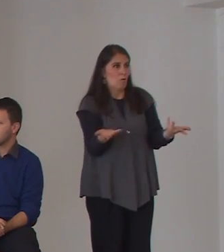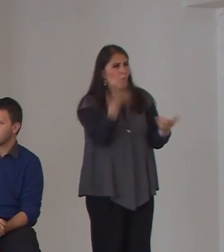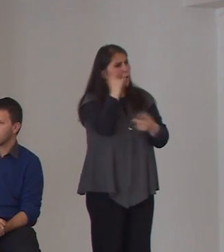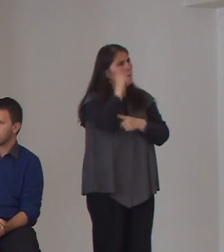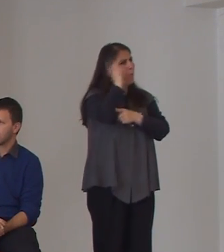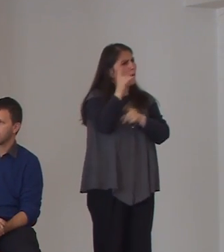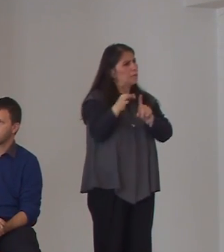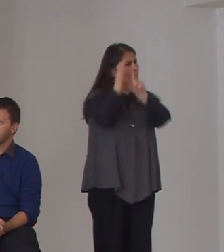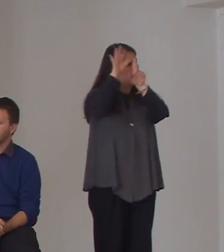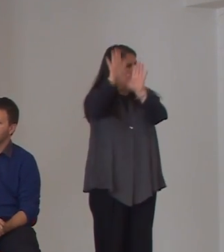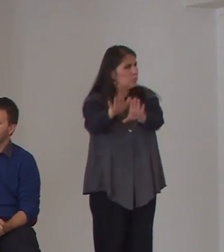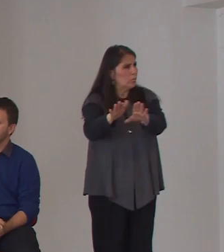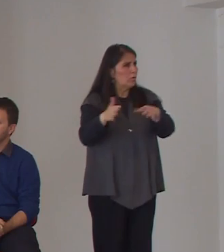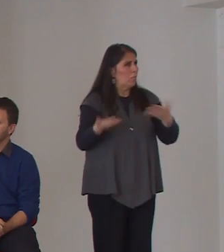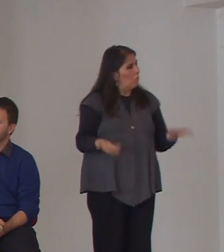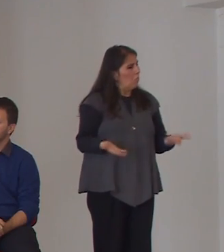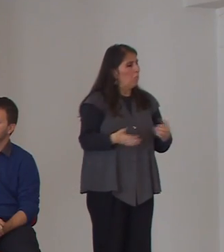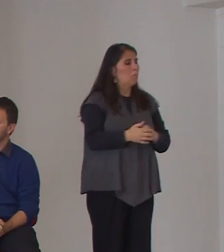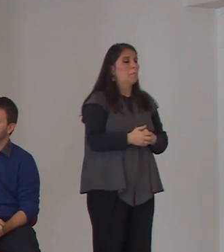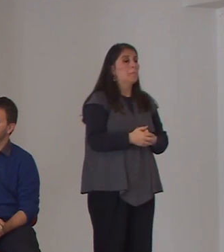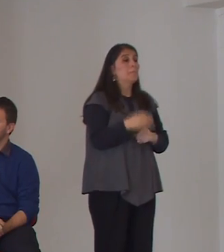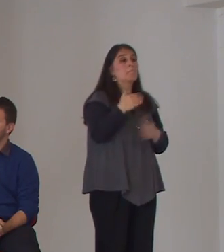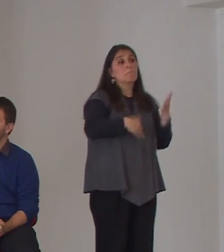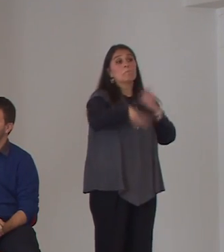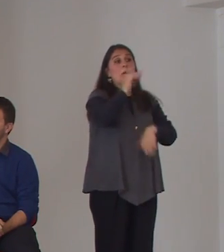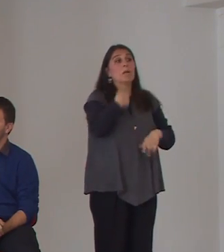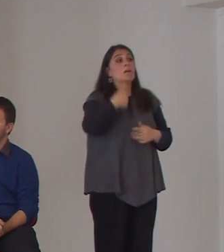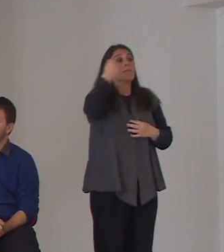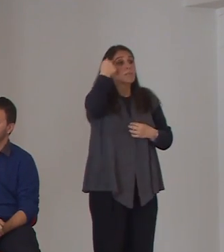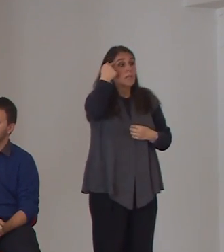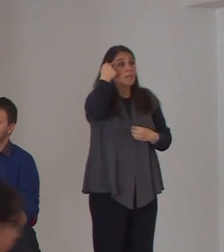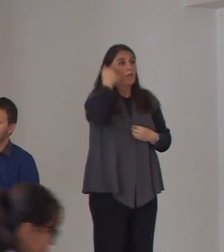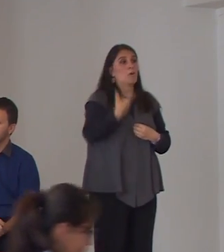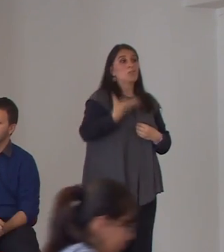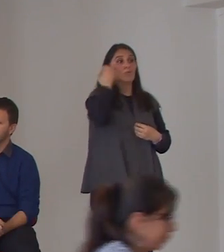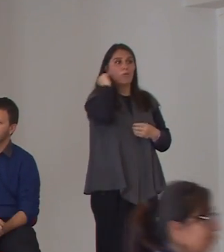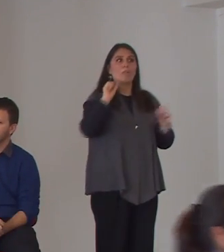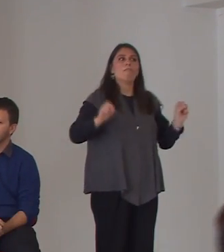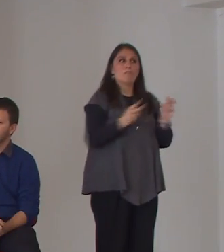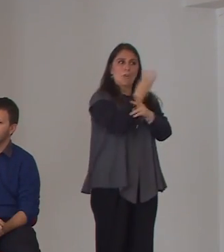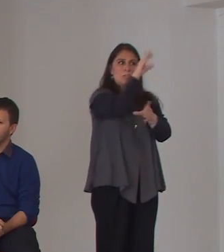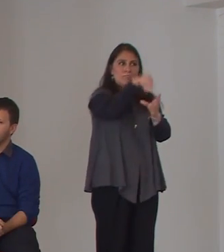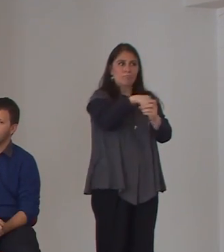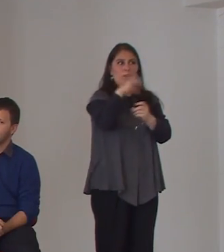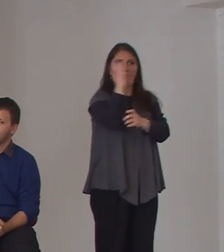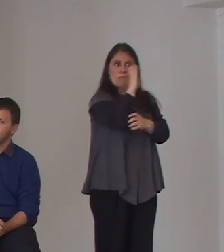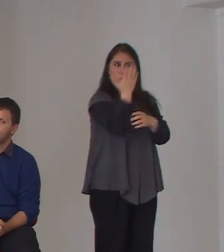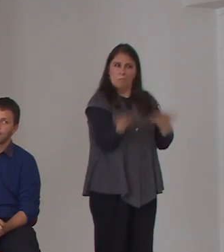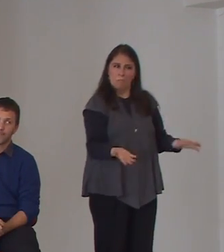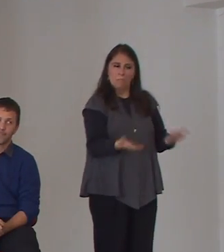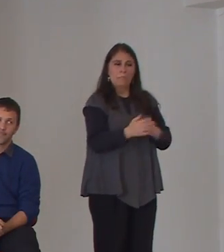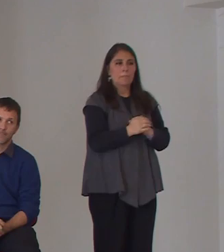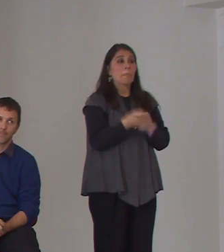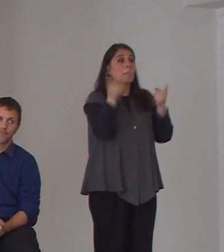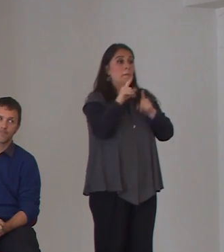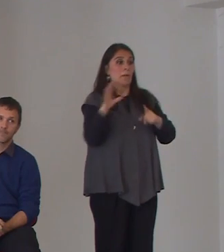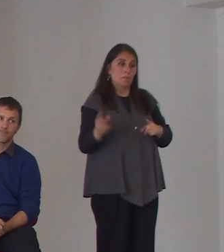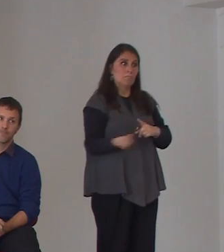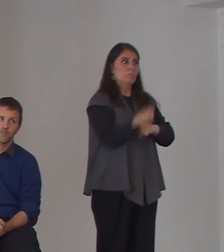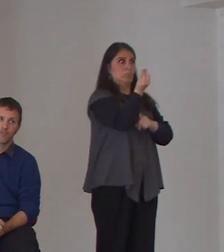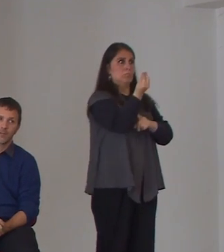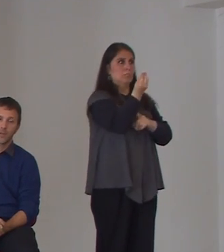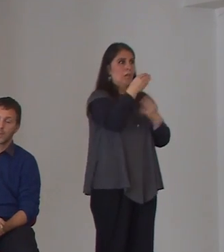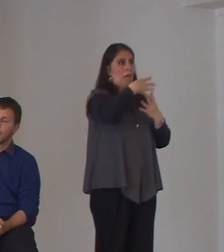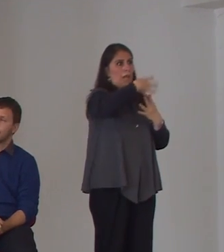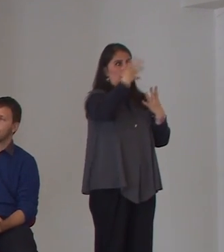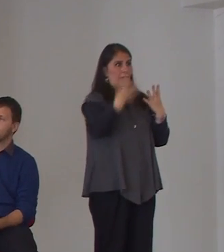ellos, más teniendo en cuenta nuestra historia de violencia en Colombia. Empezó también el grupo de